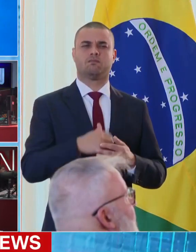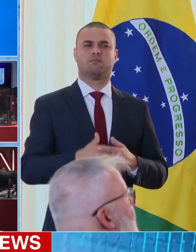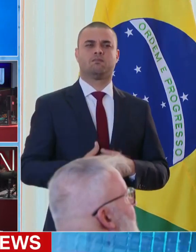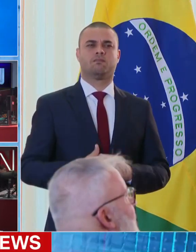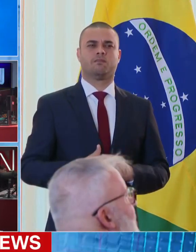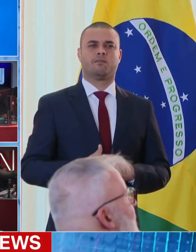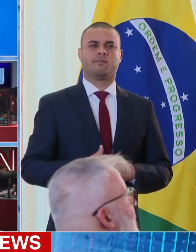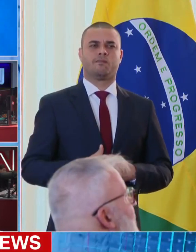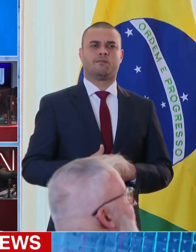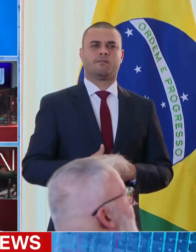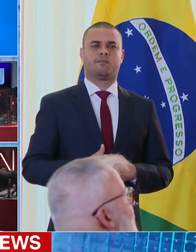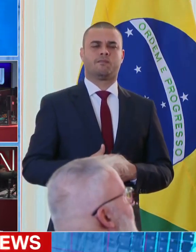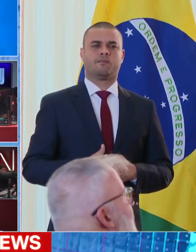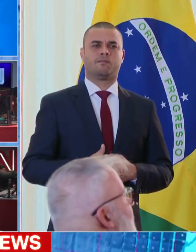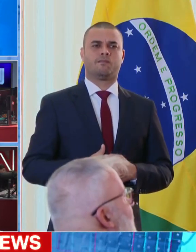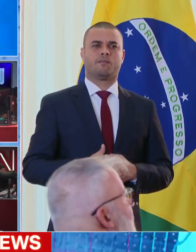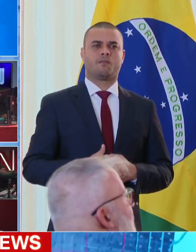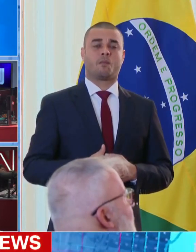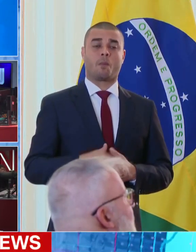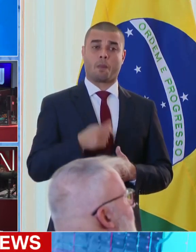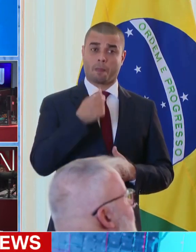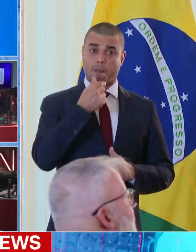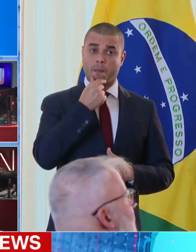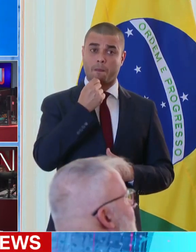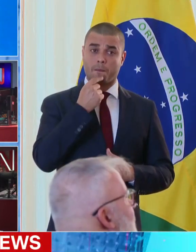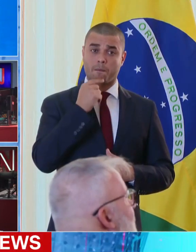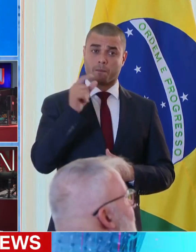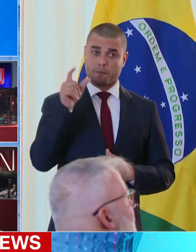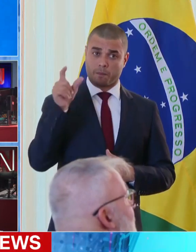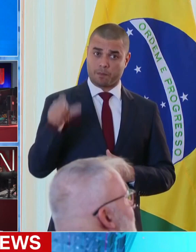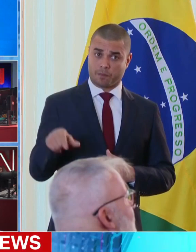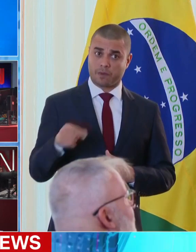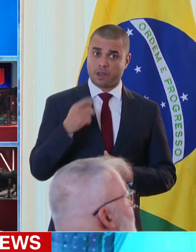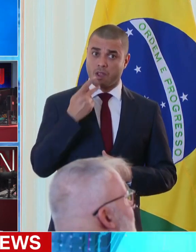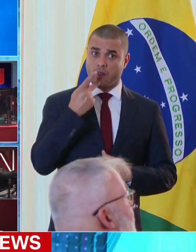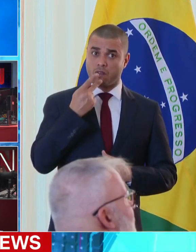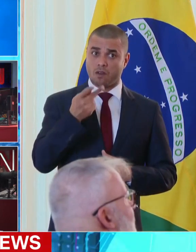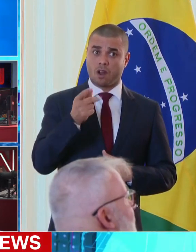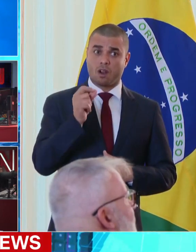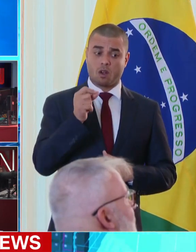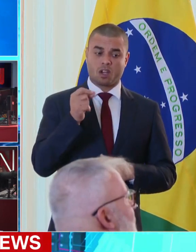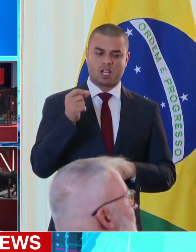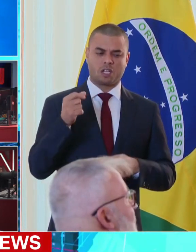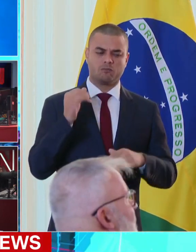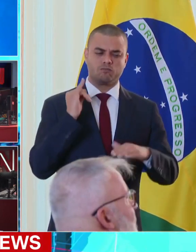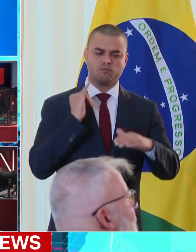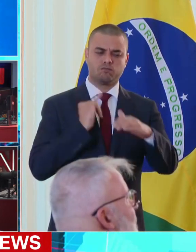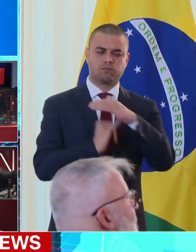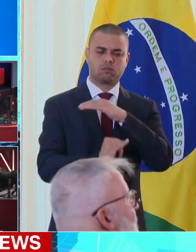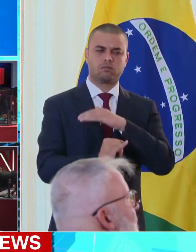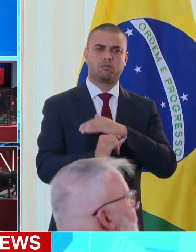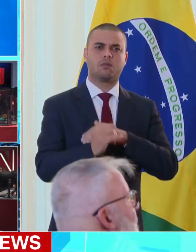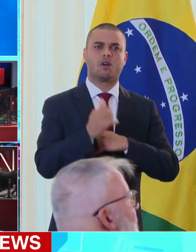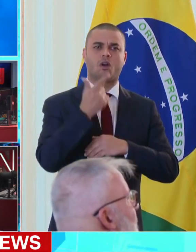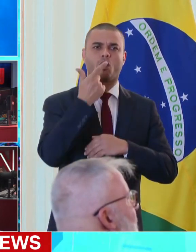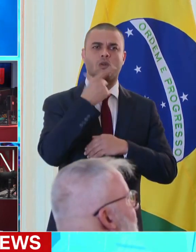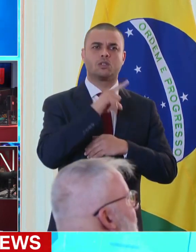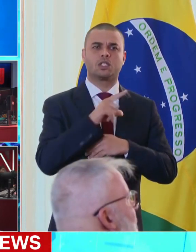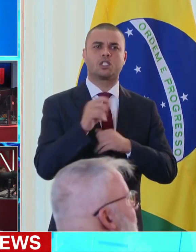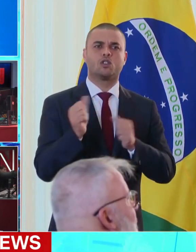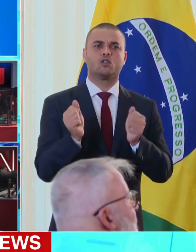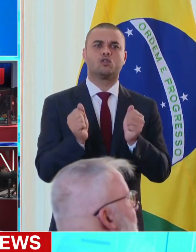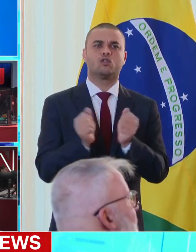das urnas eletrônicas não serve para questionar é resultados eleitorais querendo o presidente Jair bolsonaro